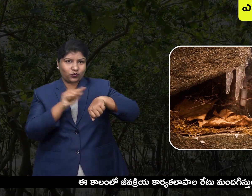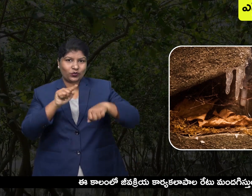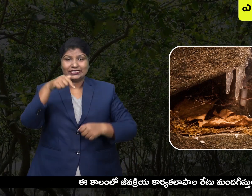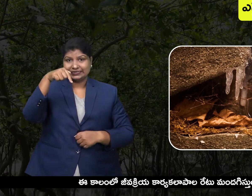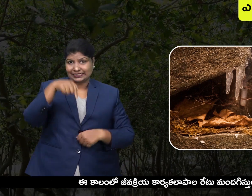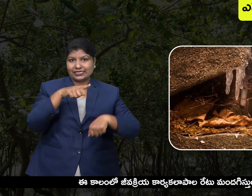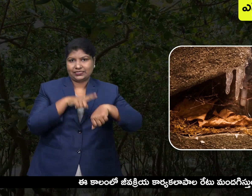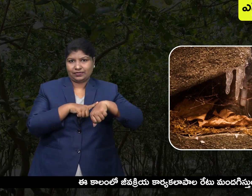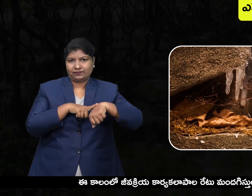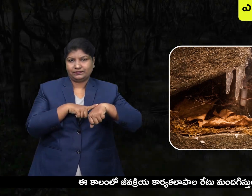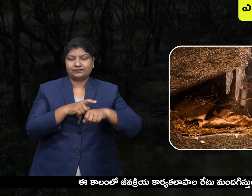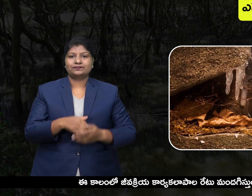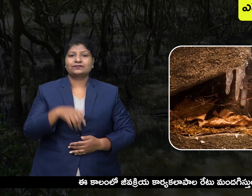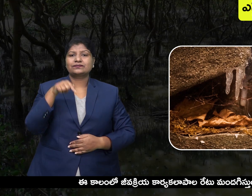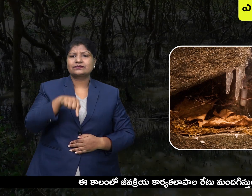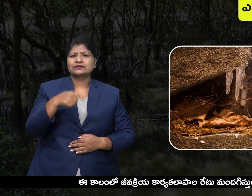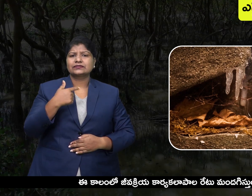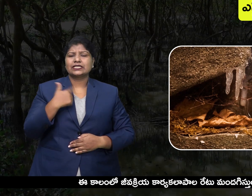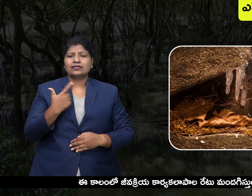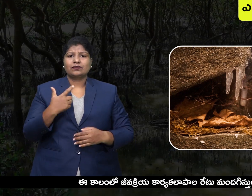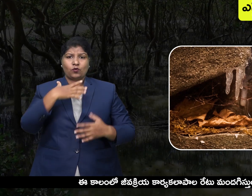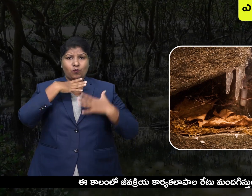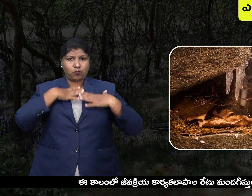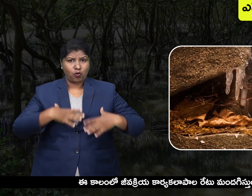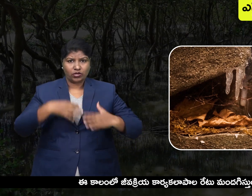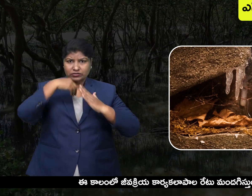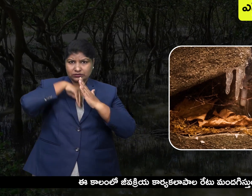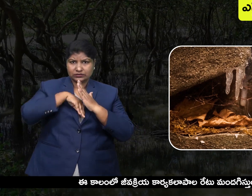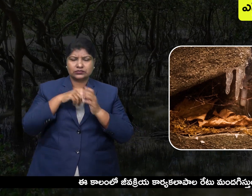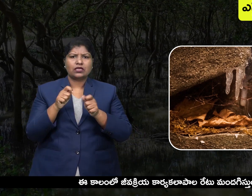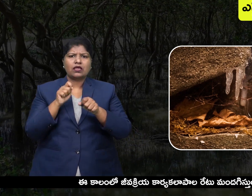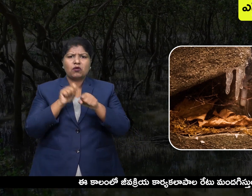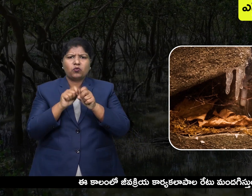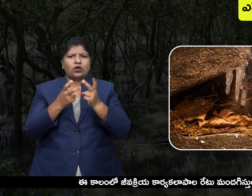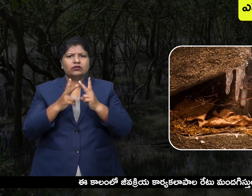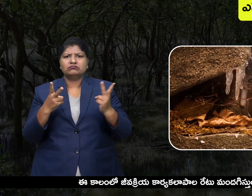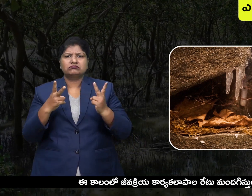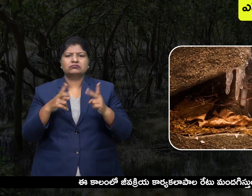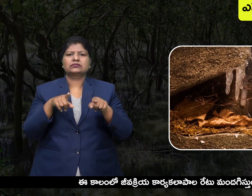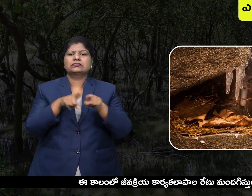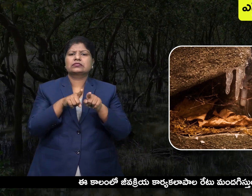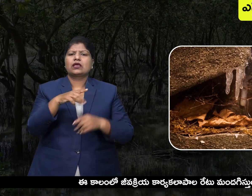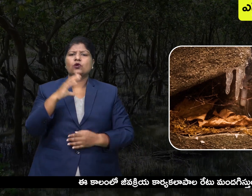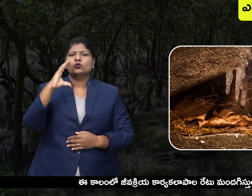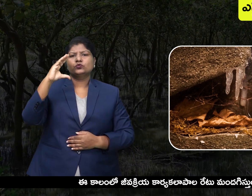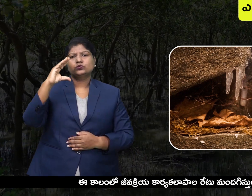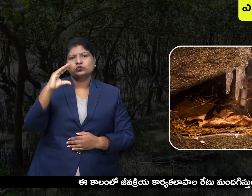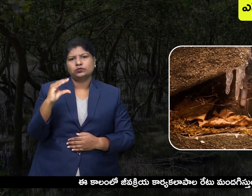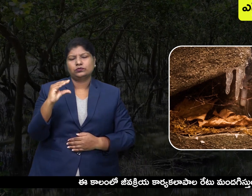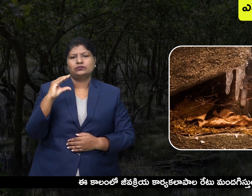ఈ కాలంలో జీవక్రియా కార్యకలాపాల రేటు మందగిస్తుంది